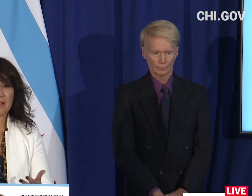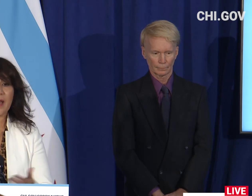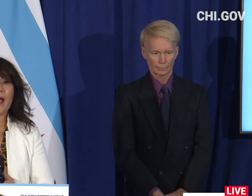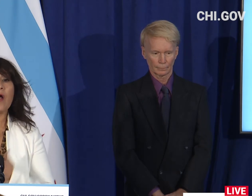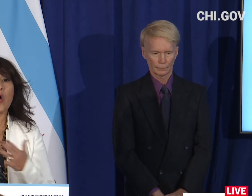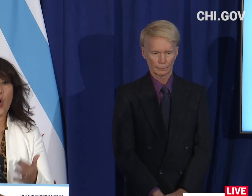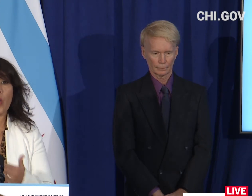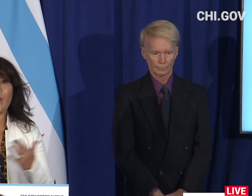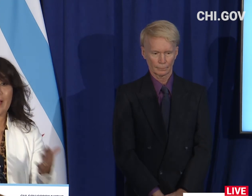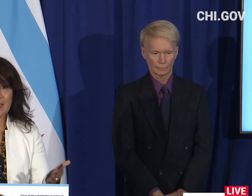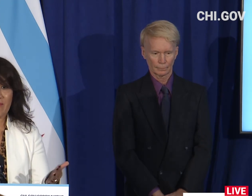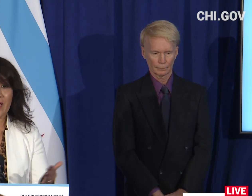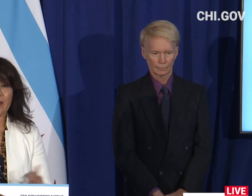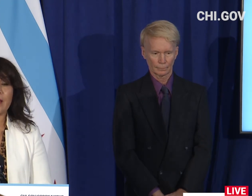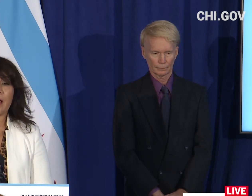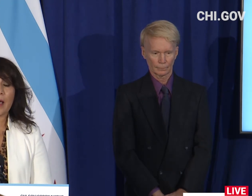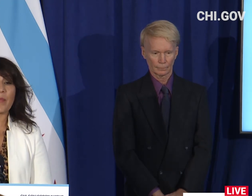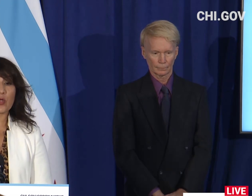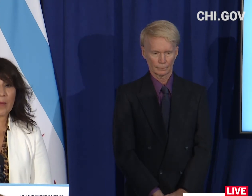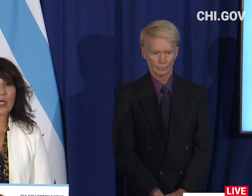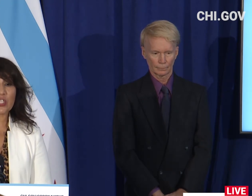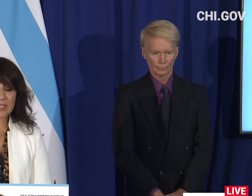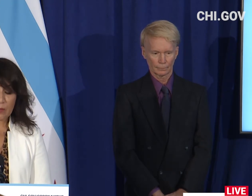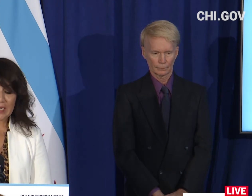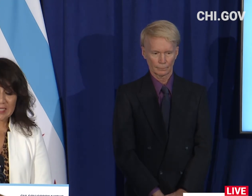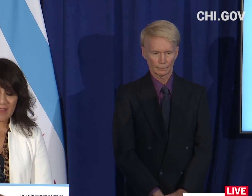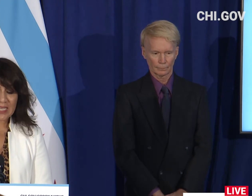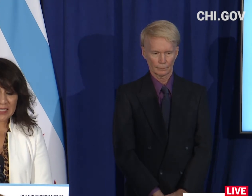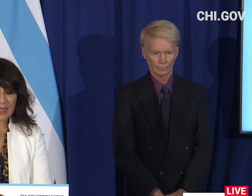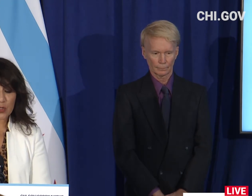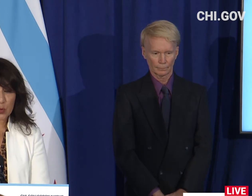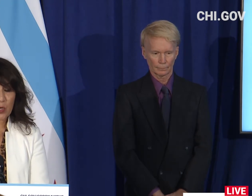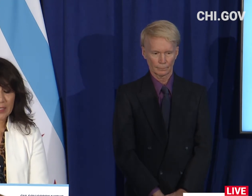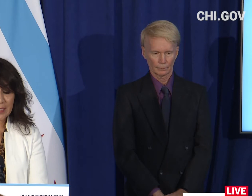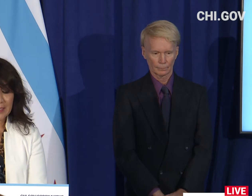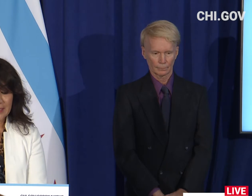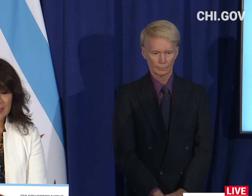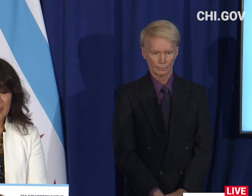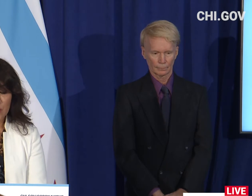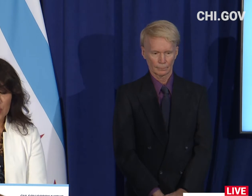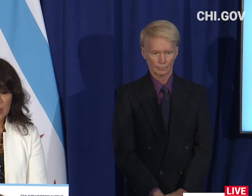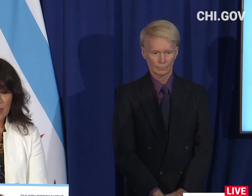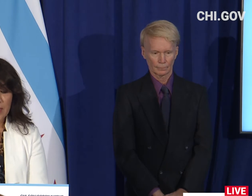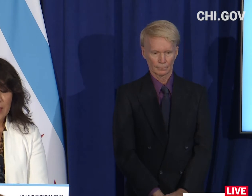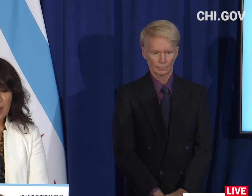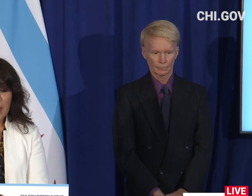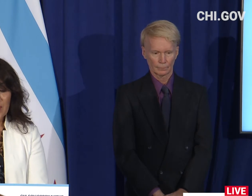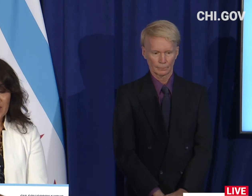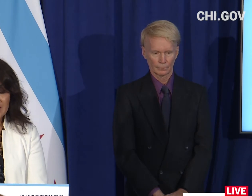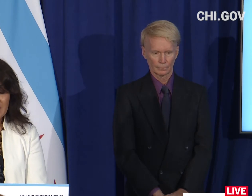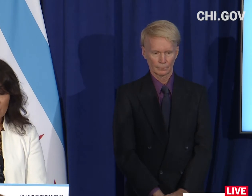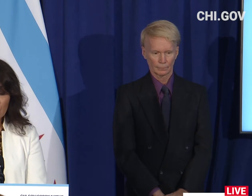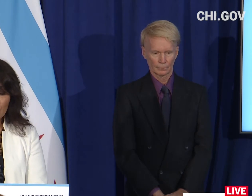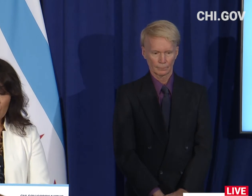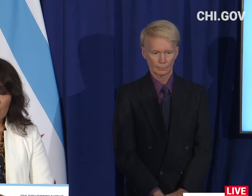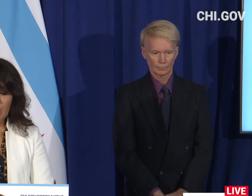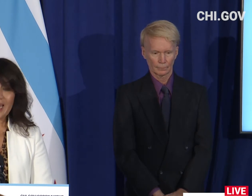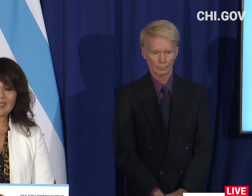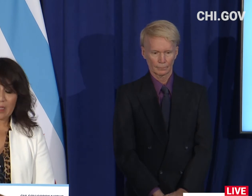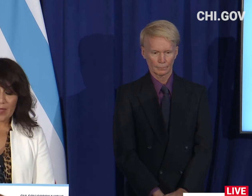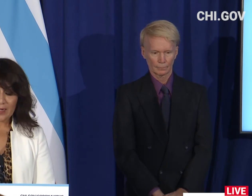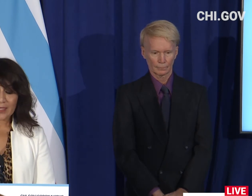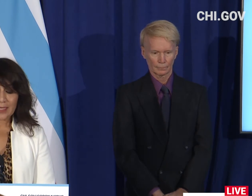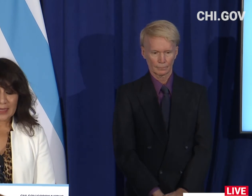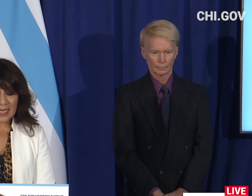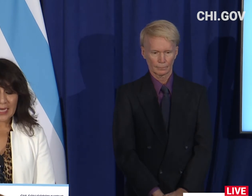comida para entrega o para llevar, pero también los restaurantes deben de cerrar sus puertas a las 10 de la noche. Mientras tanto,